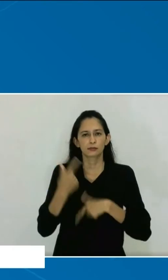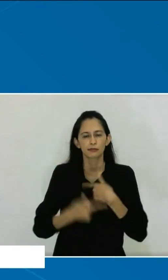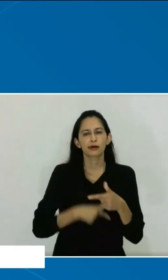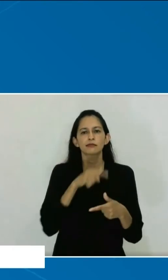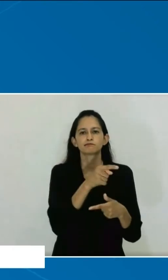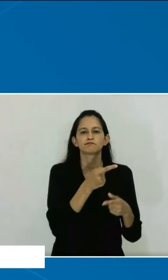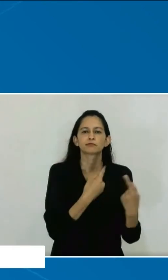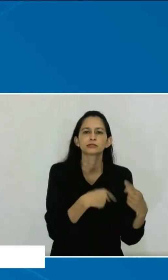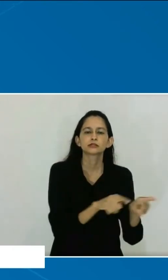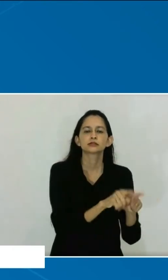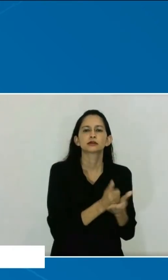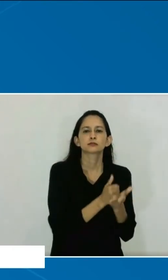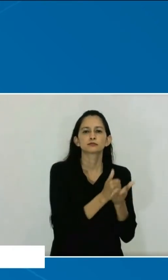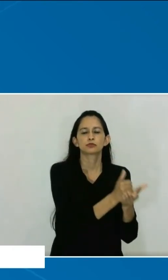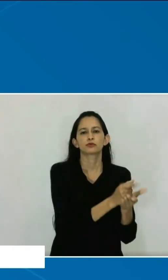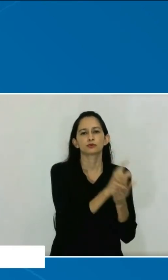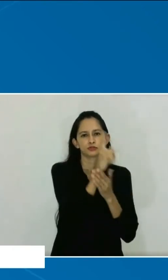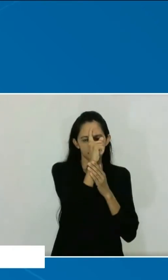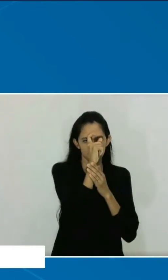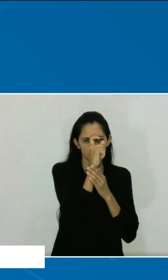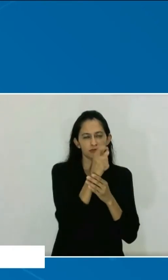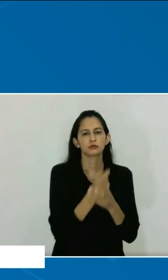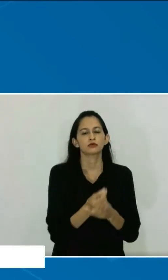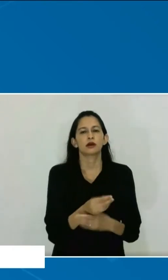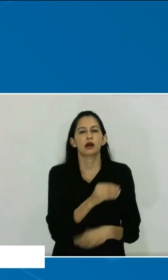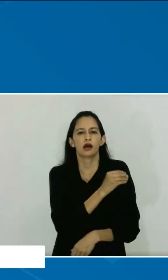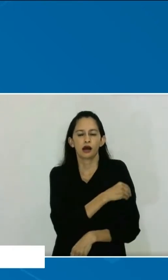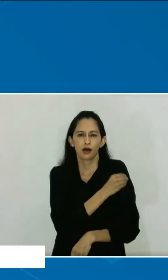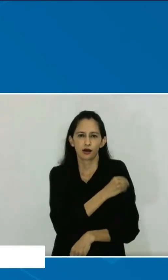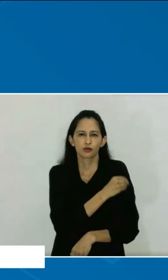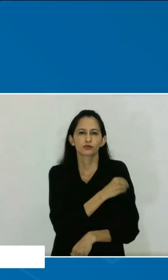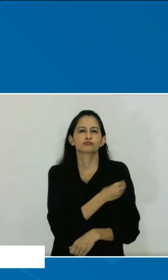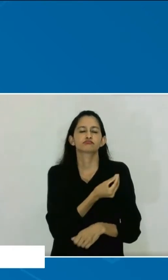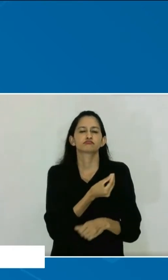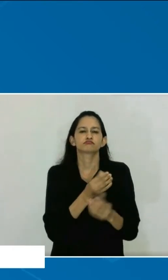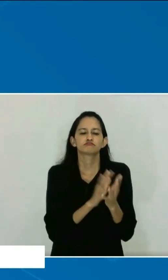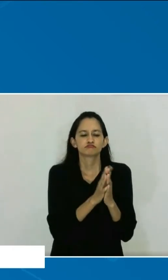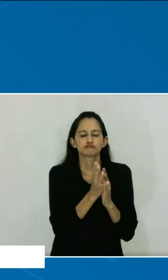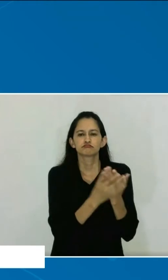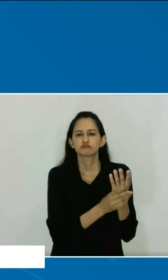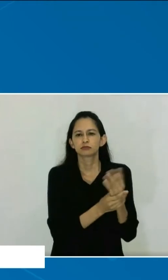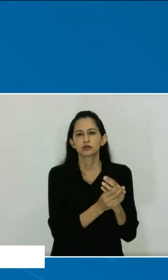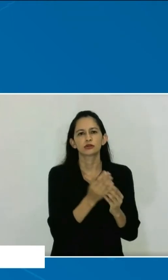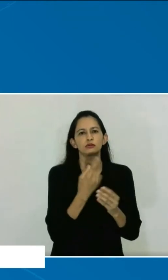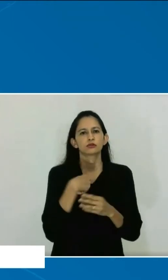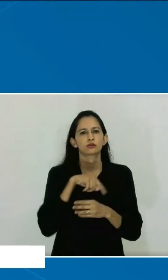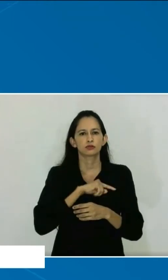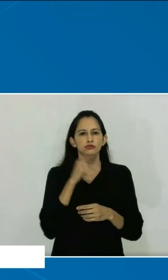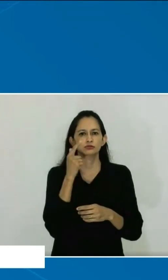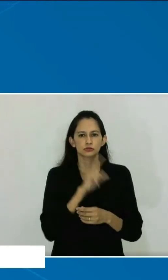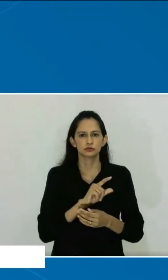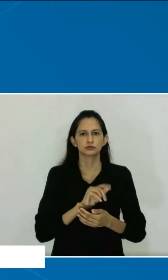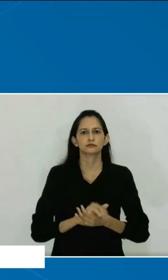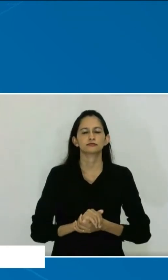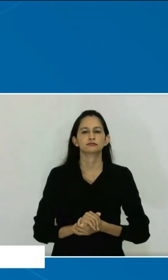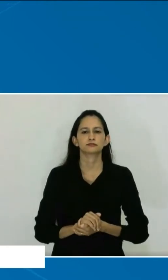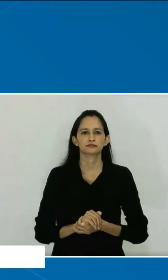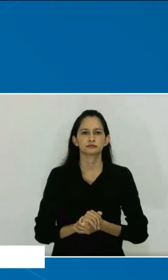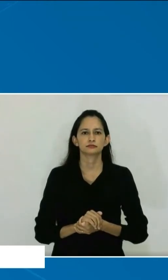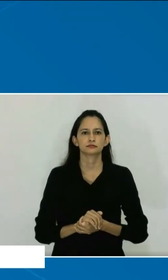hospitais, produção de álcool em gel, enfim, eu acho que nesse momento a Universidade Pública